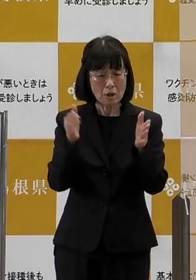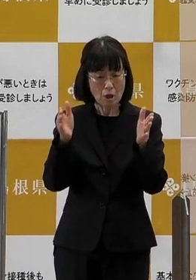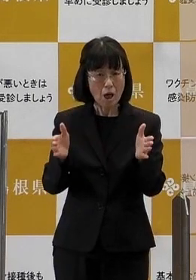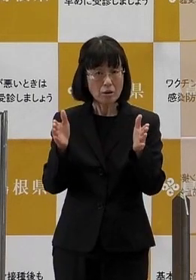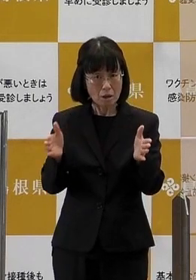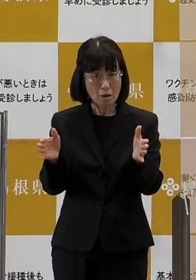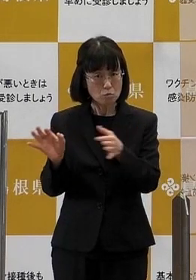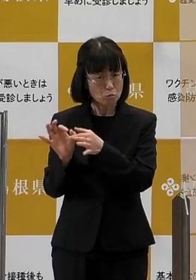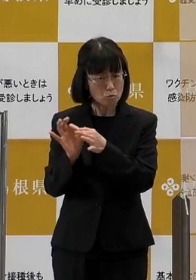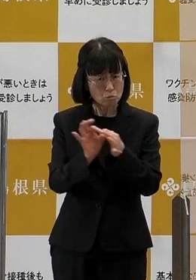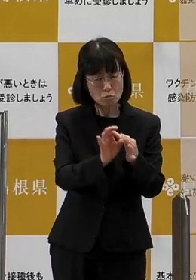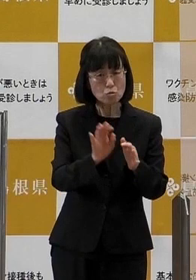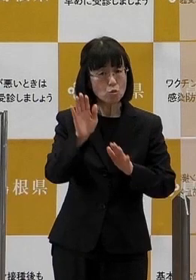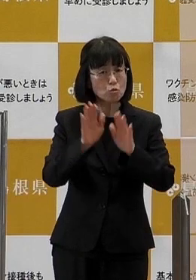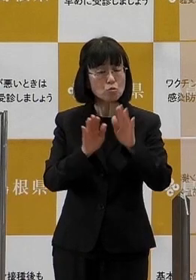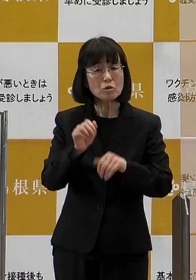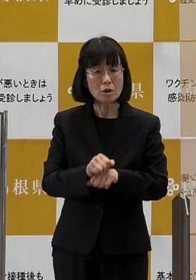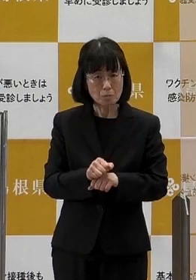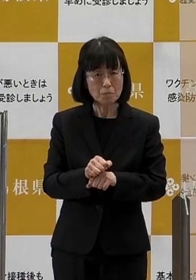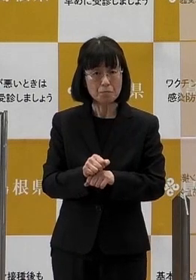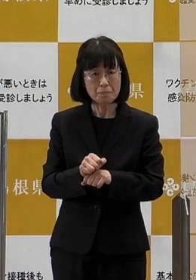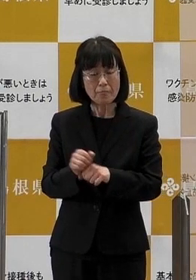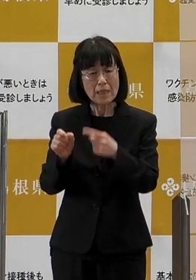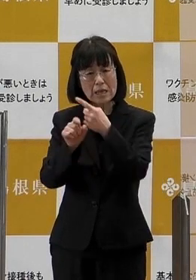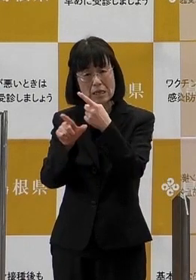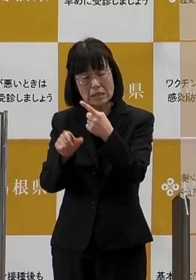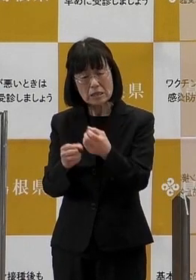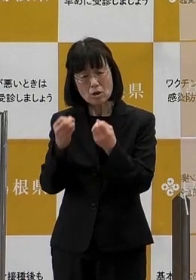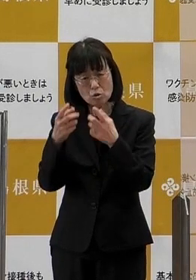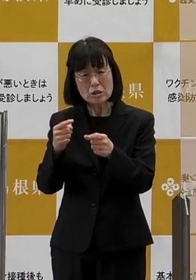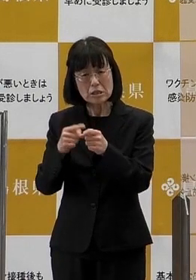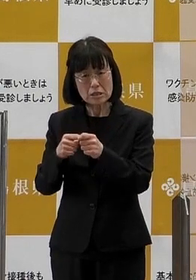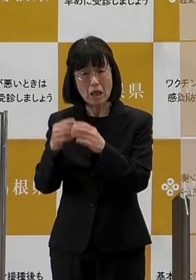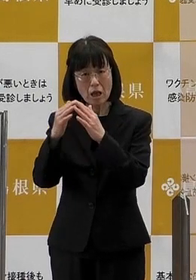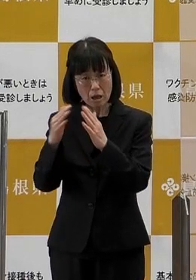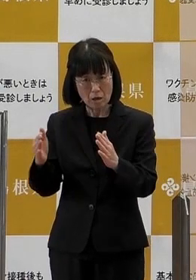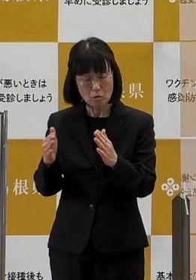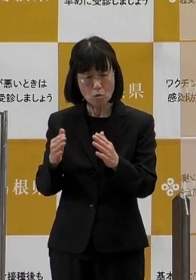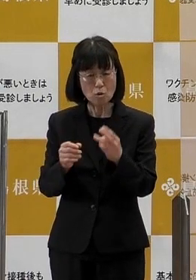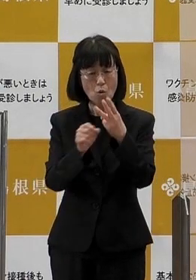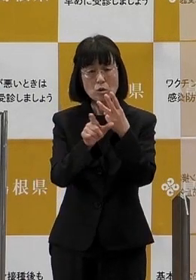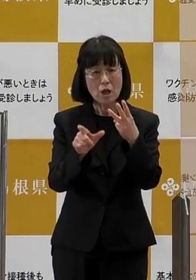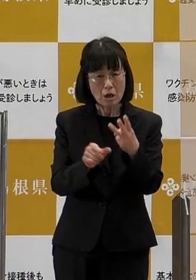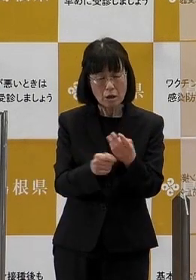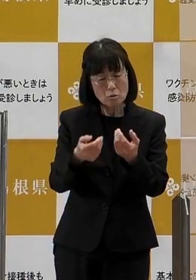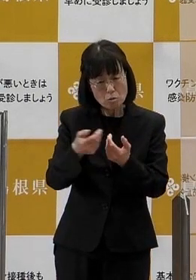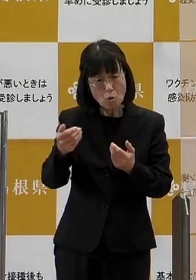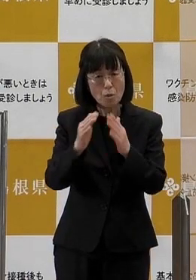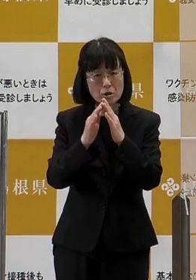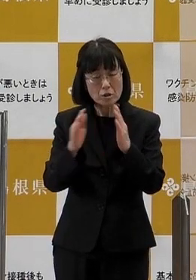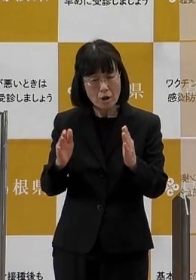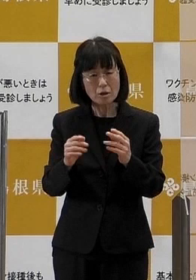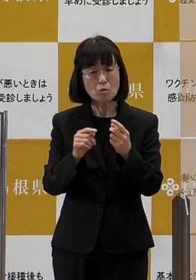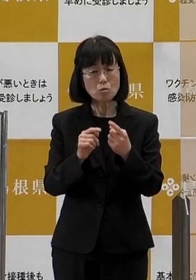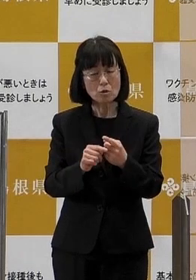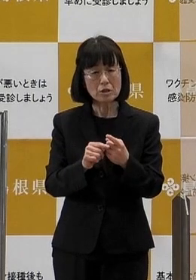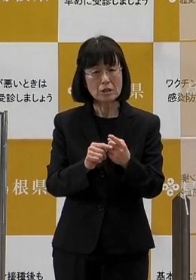からね。1月の新年会の時期、3月の送別会の時期、4